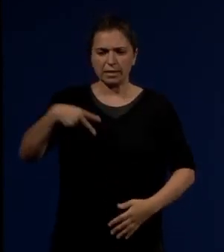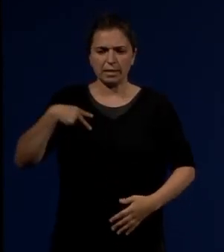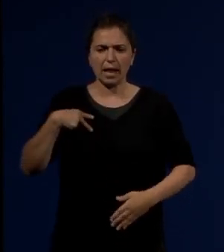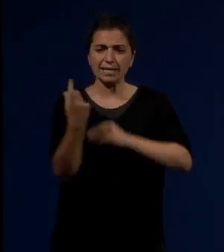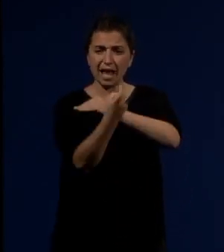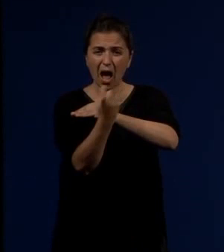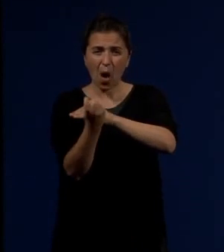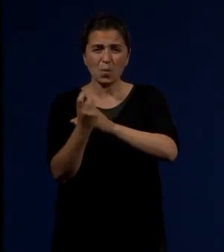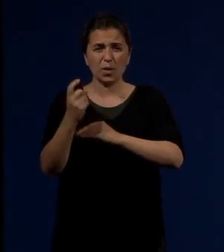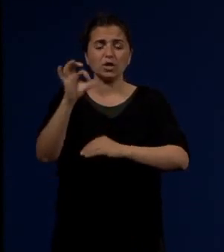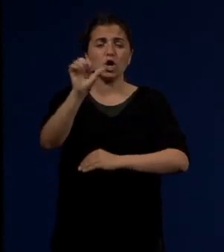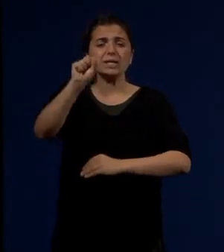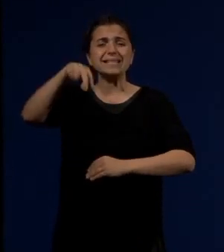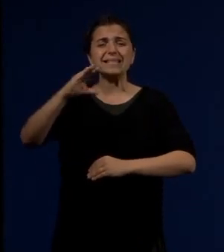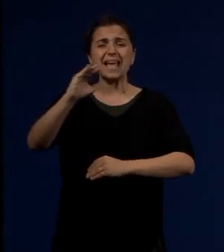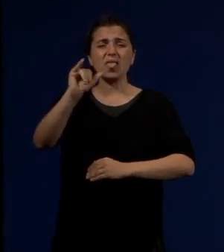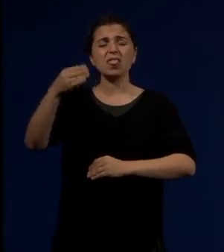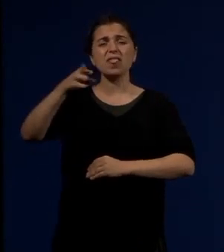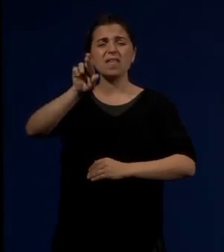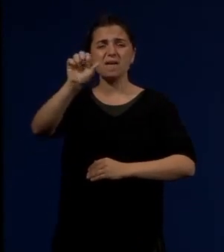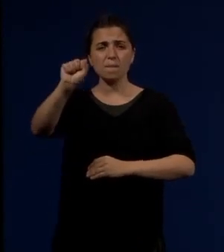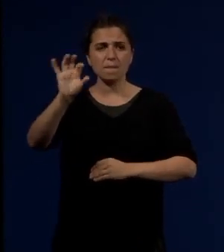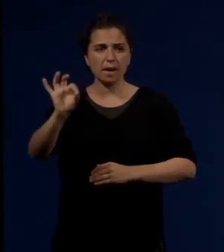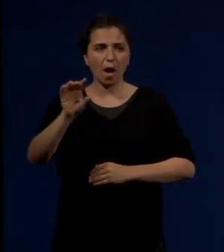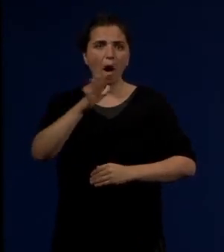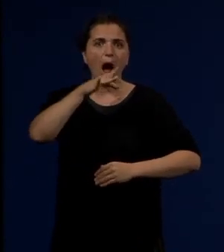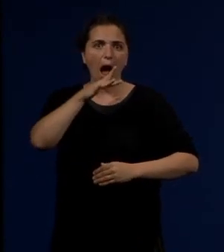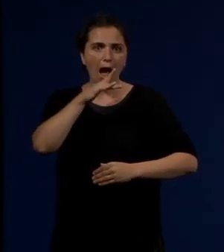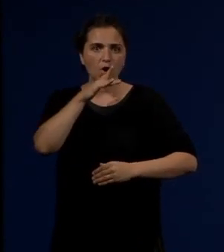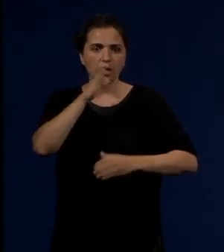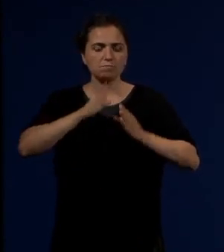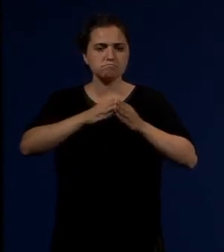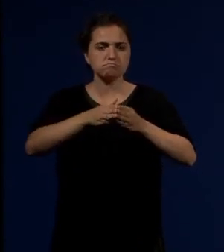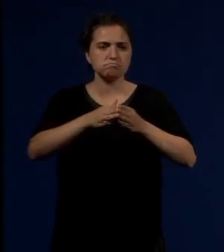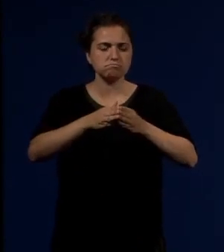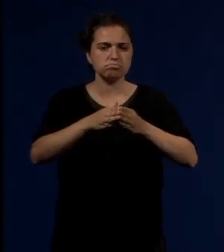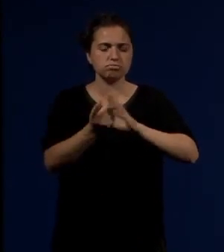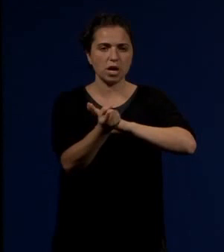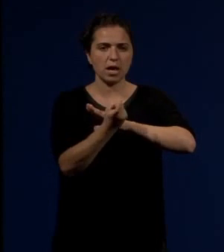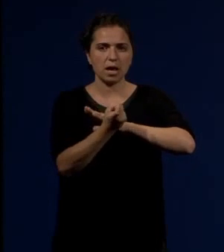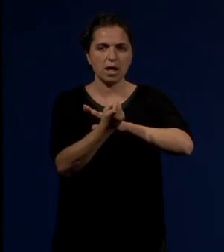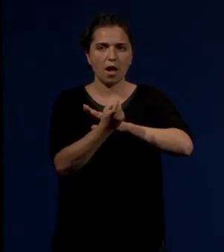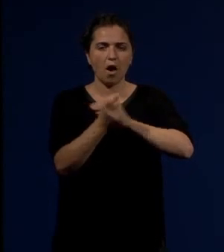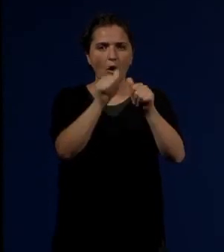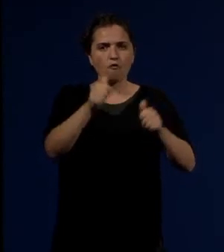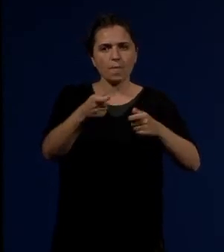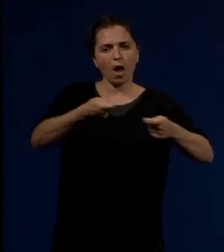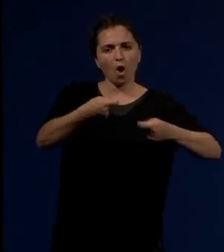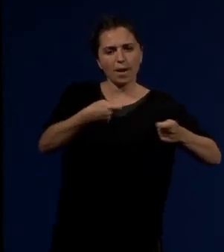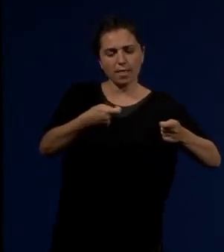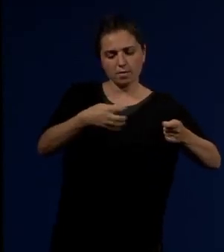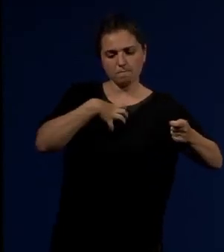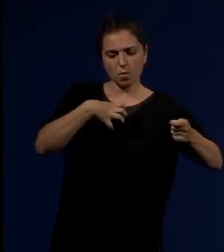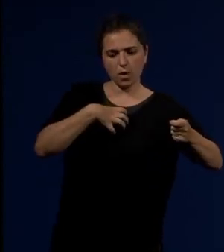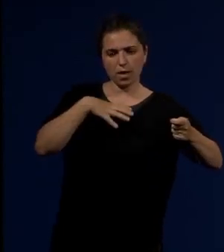non solamente para o seu uso agora restringido a non poder utilizarse de forma comercial, sino para poder estender tamén ese uso conforme